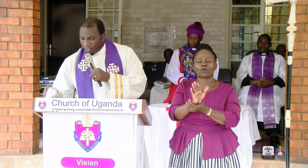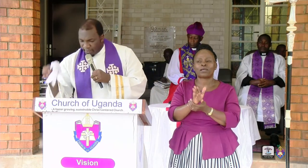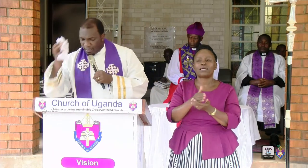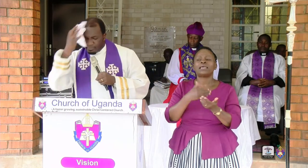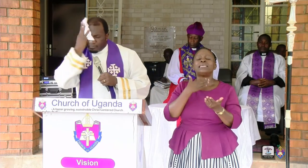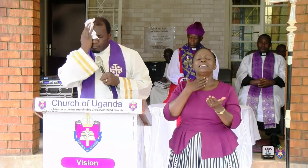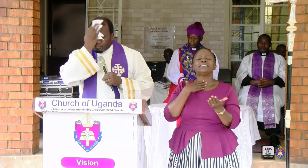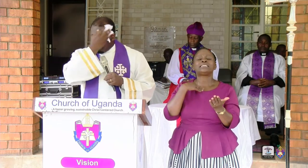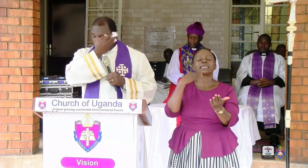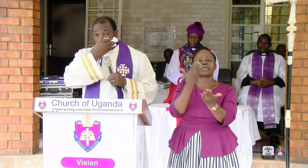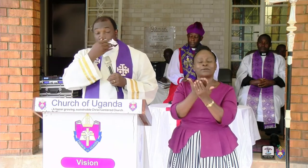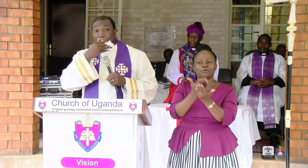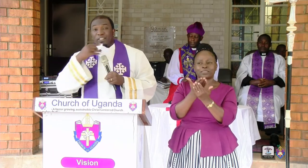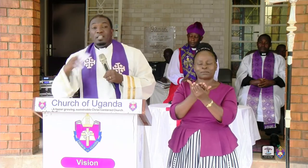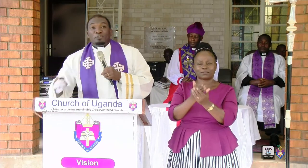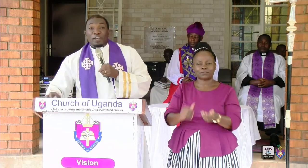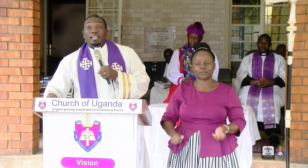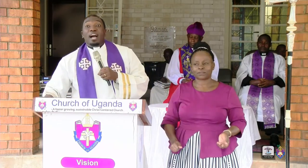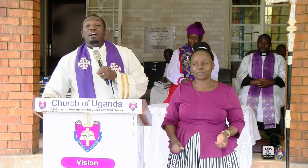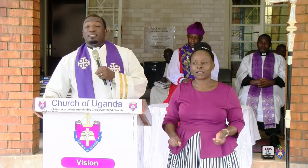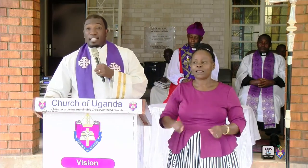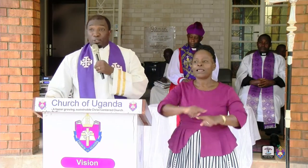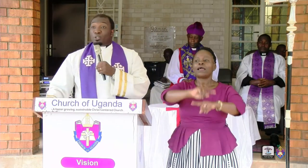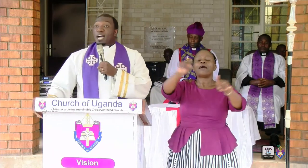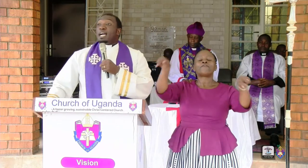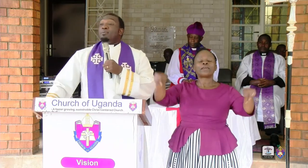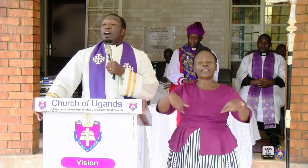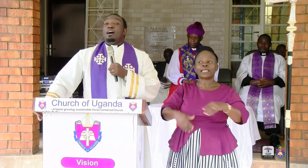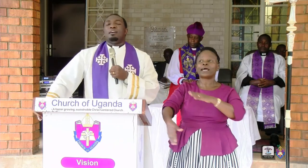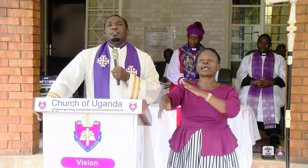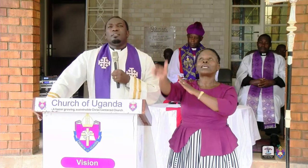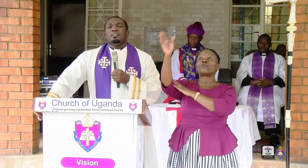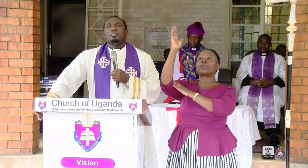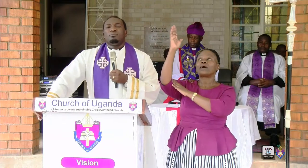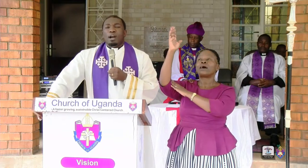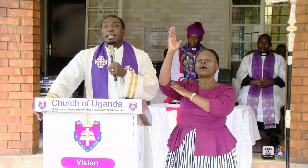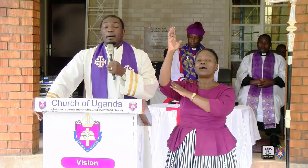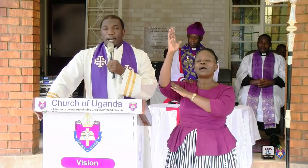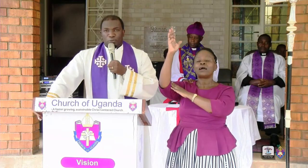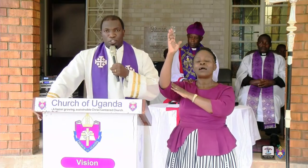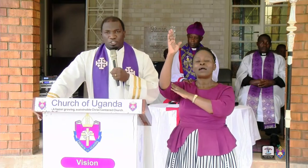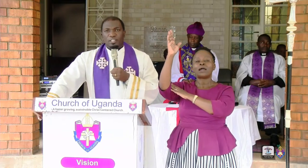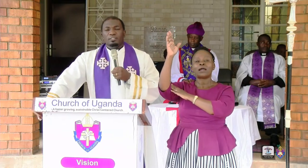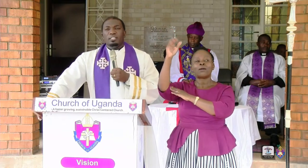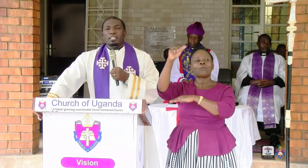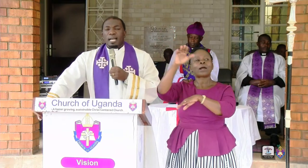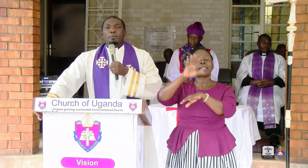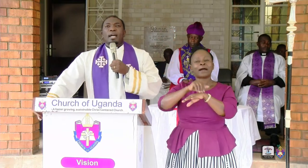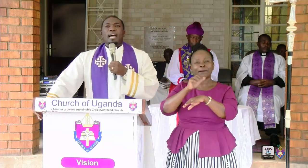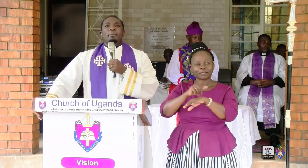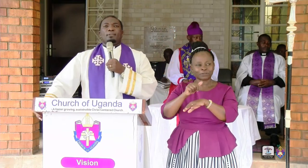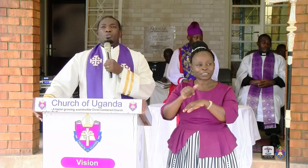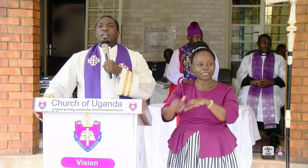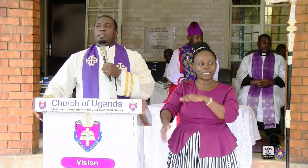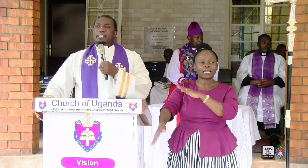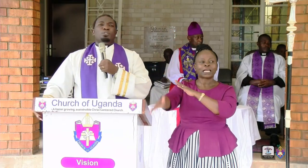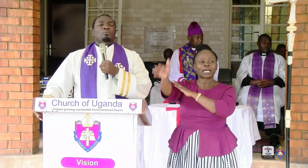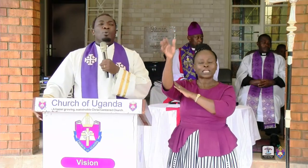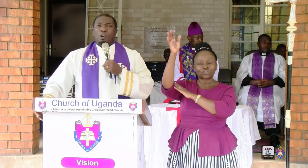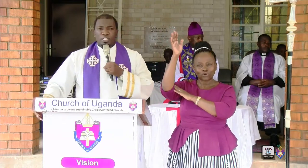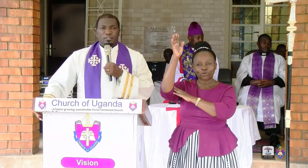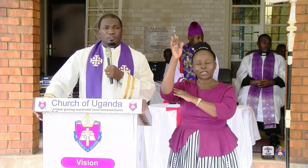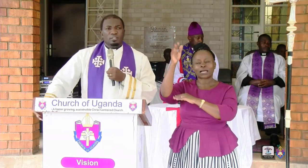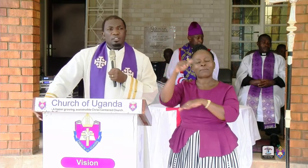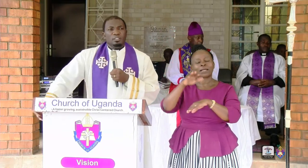Njagala kubasaba ffenna Katonda nga bwana abatuyise nga bwana abatutembese buli